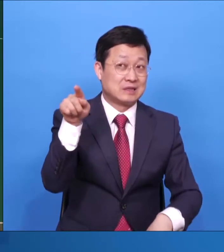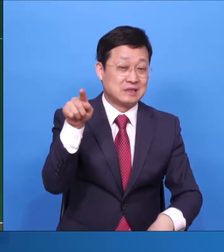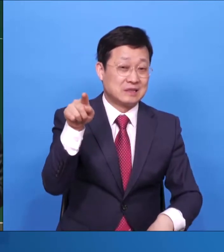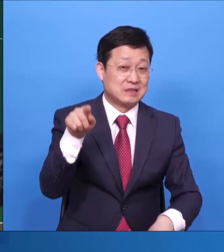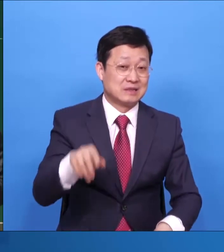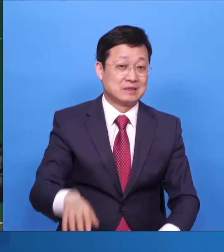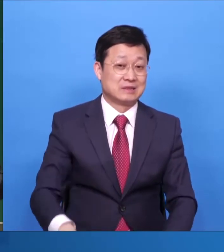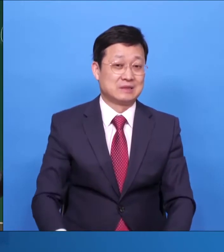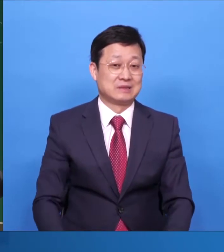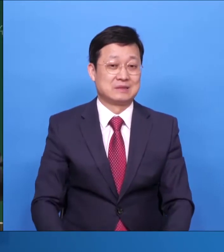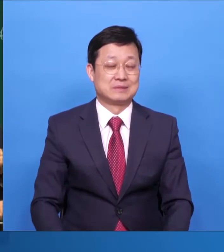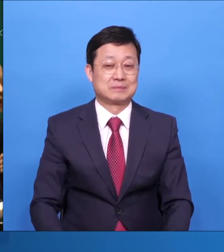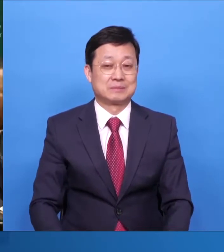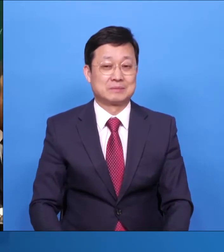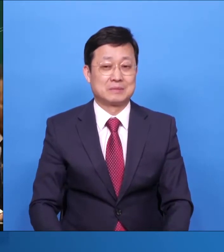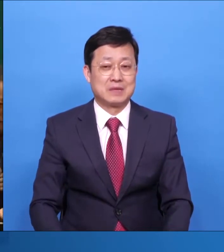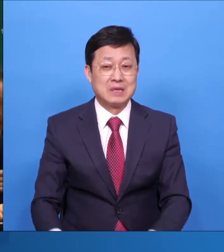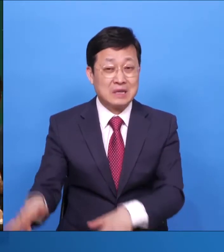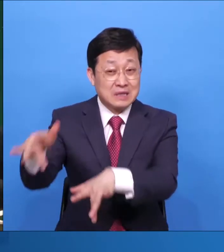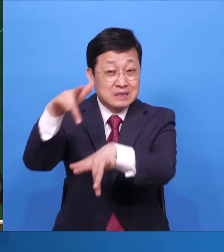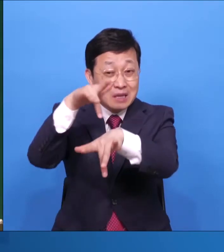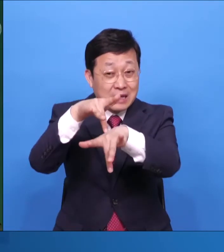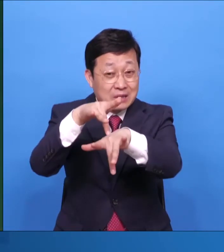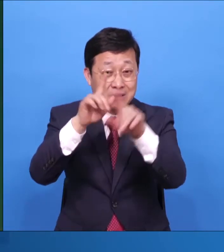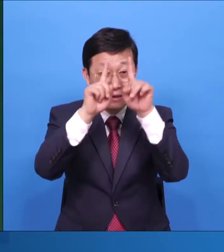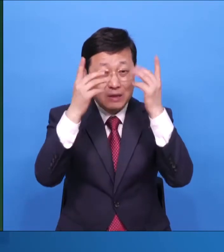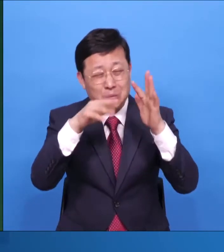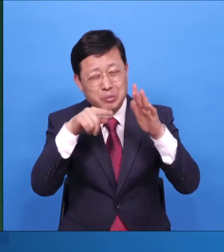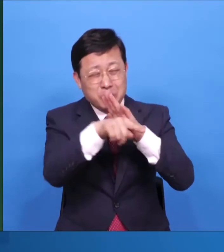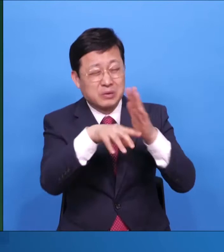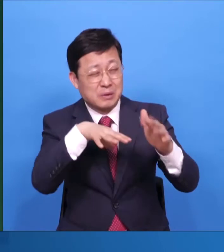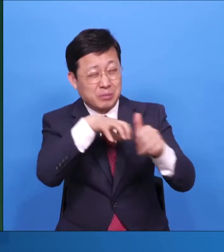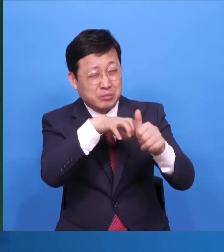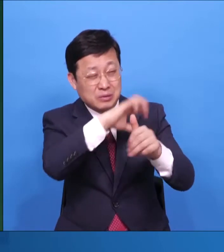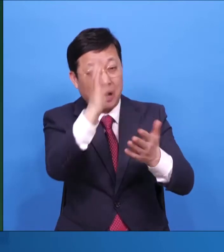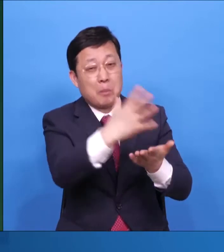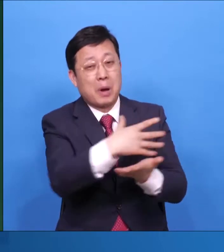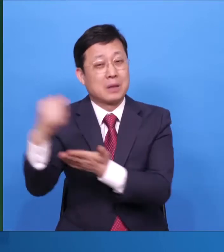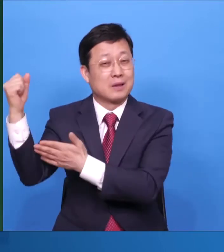esto, Satanás se va a quedar quieto. 다 뺏어가버려. Nos lo ha quitado todo ya.